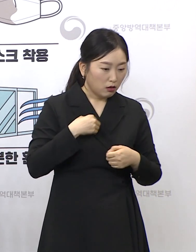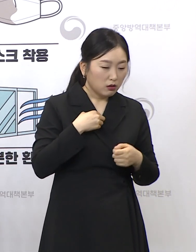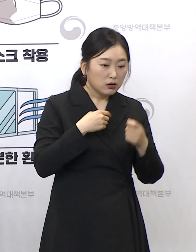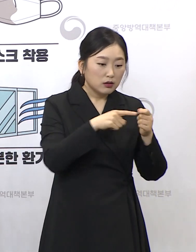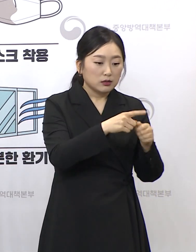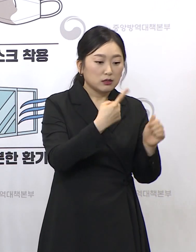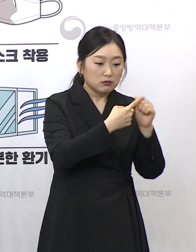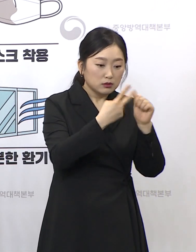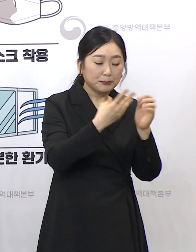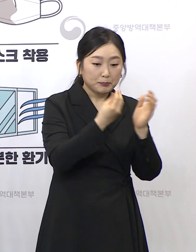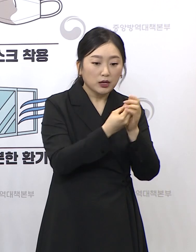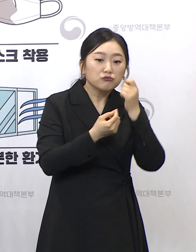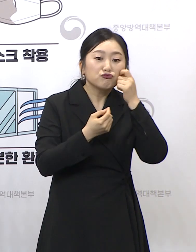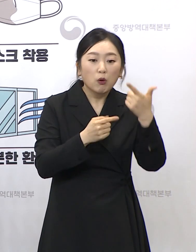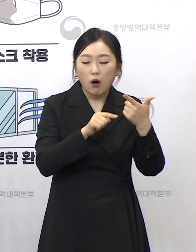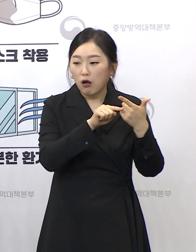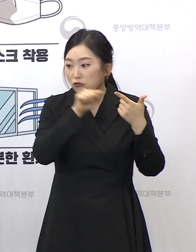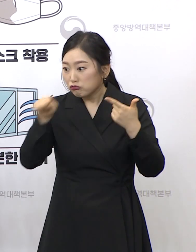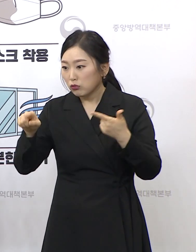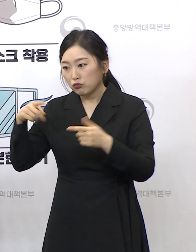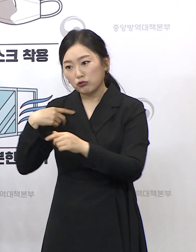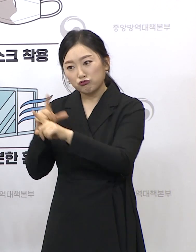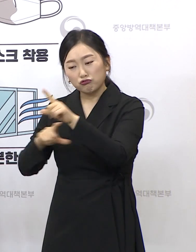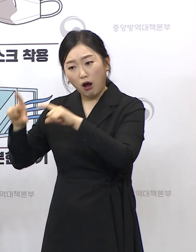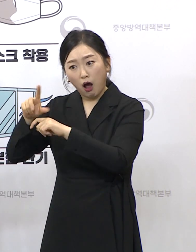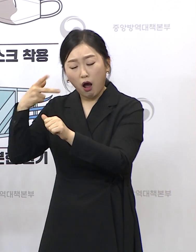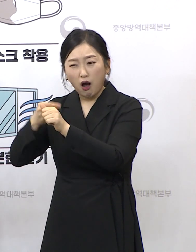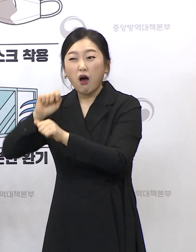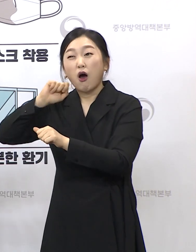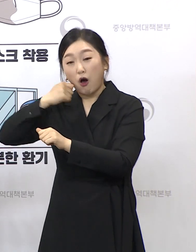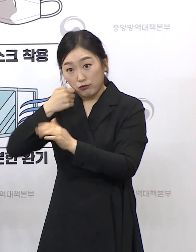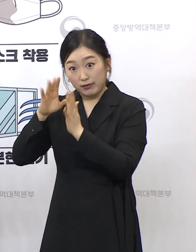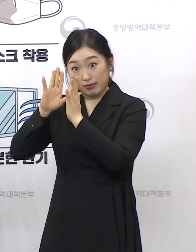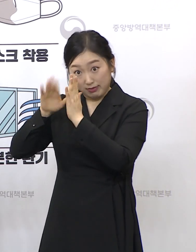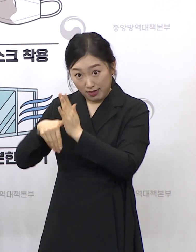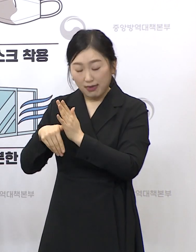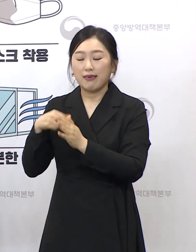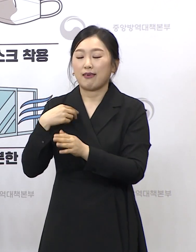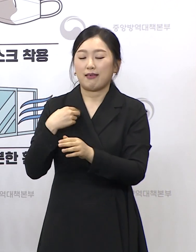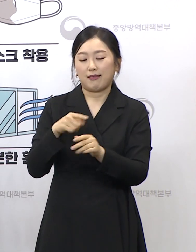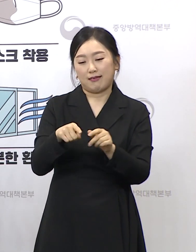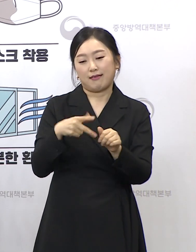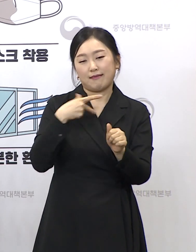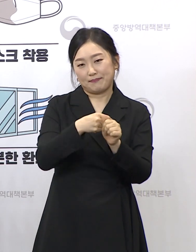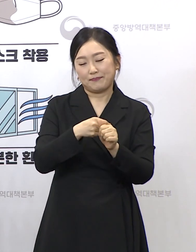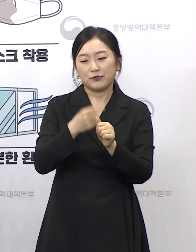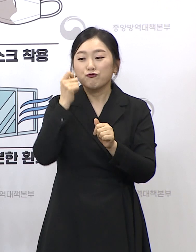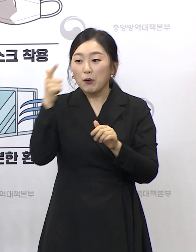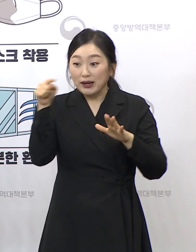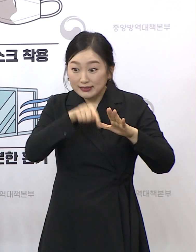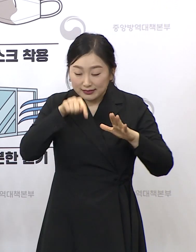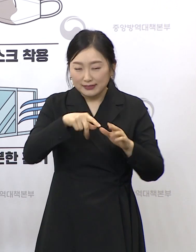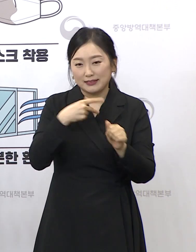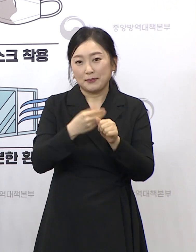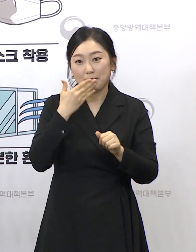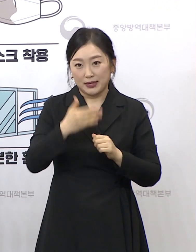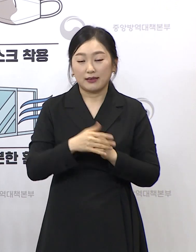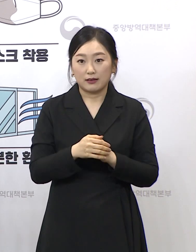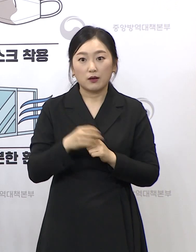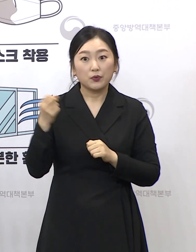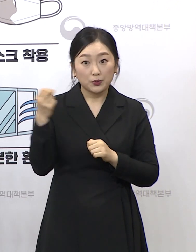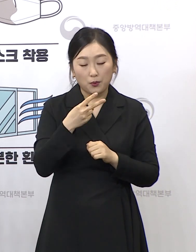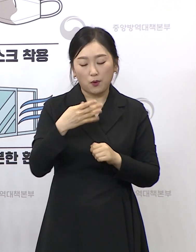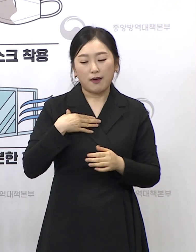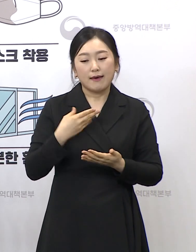감염 예방을 위해 출국 전 추가 접종이 필요한 경우입니다. 세 번째로는 입원 그리고 질병 치료